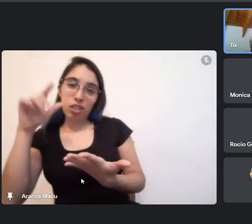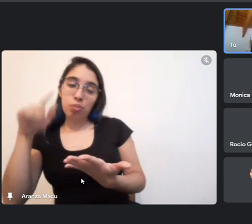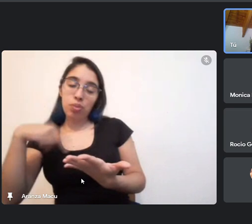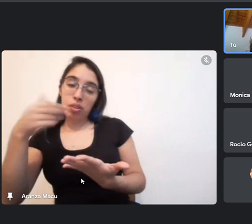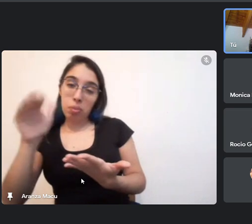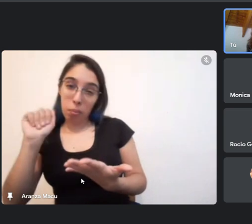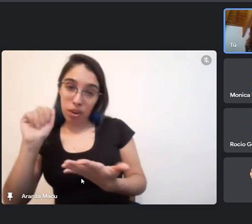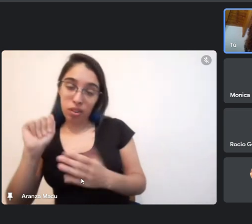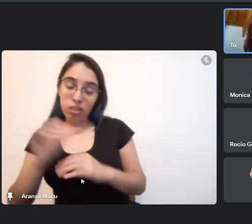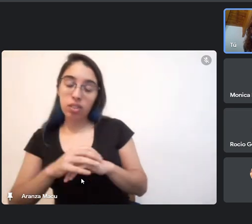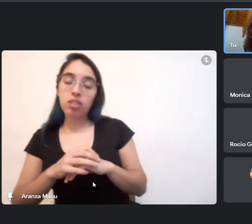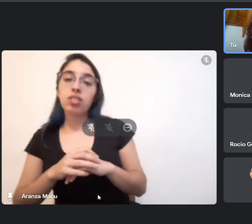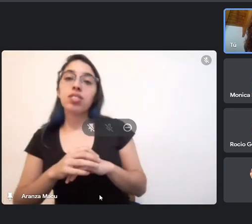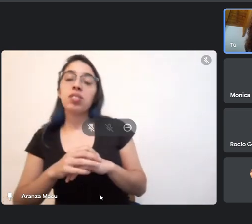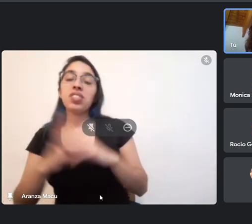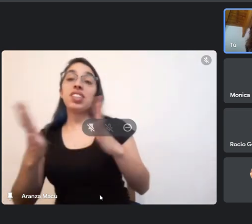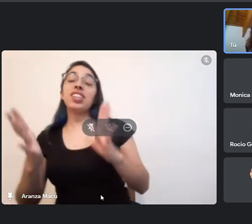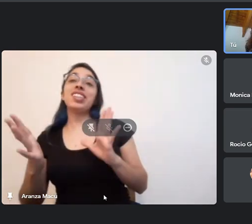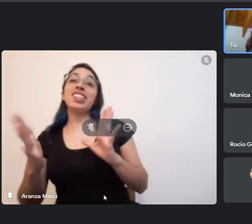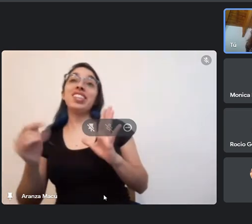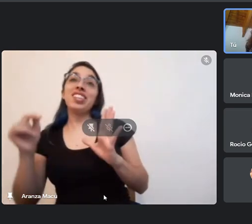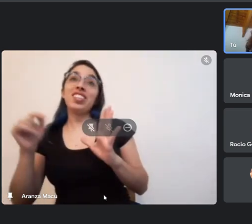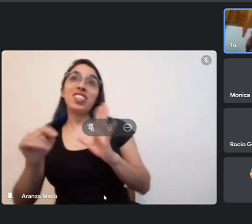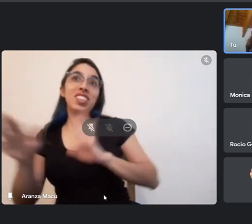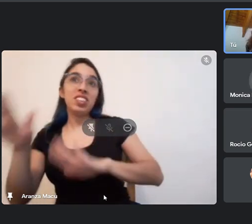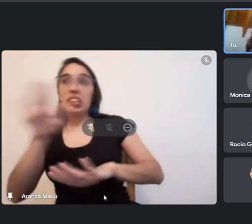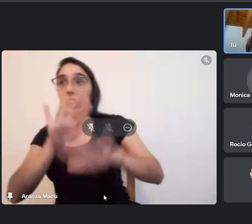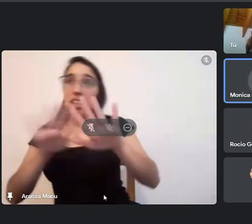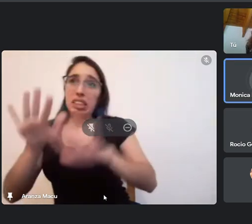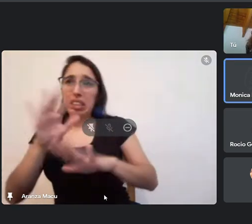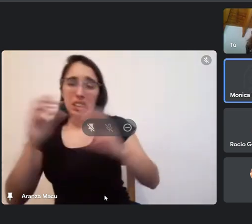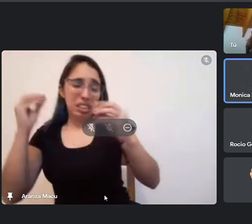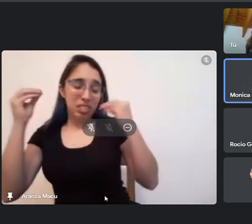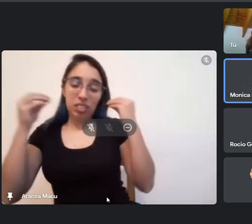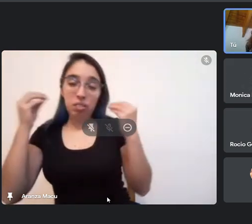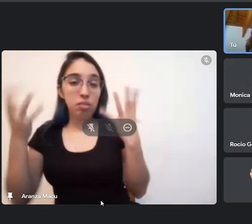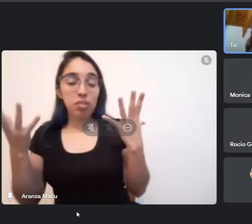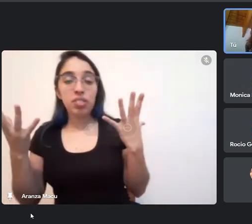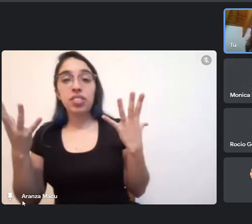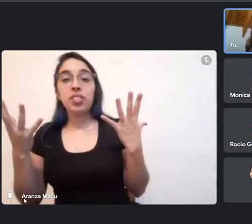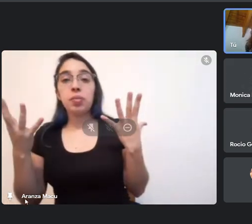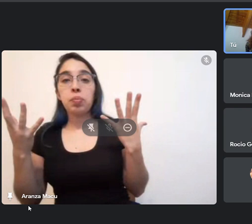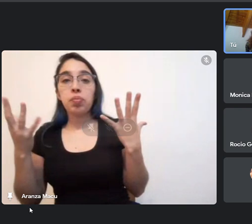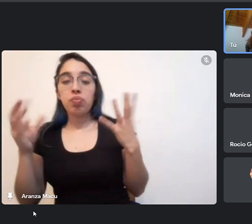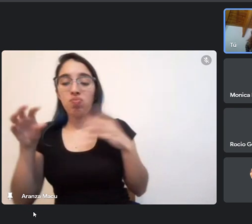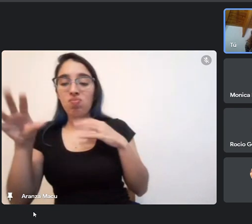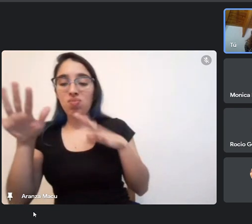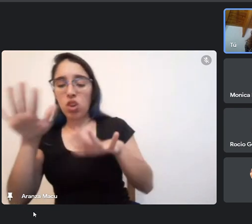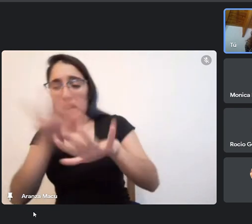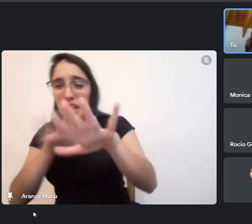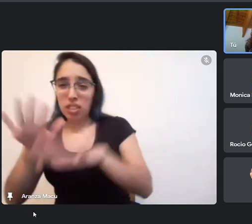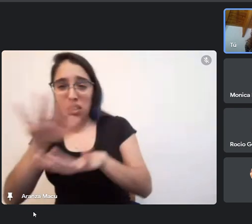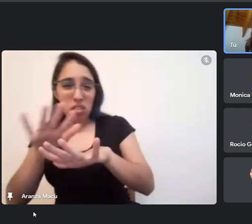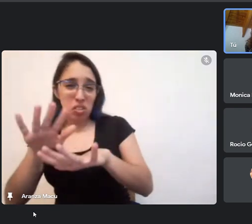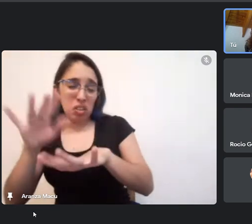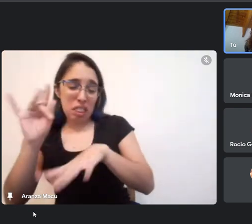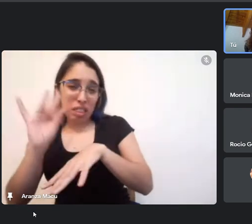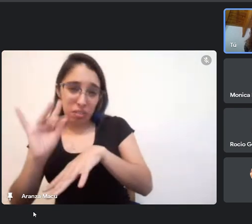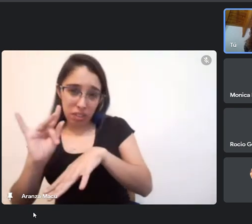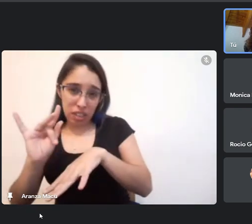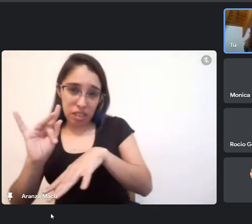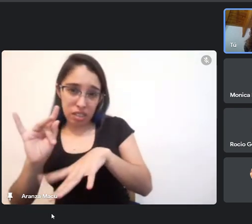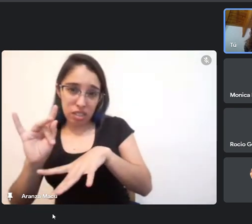todo un ajedrez Sí. organizar, nos sorprendió esto de la